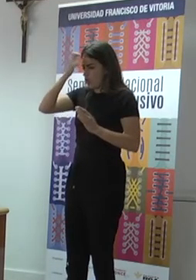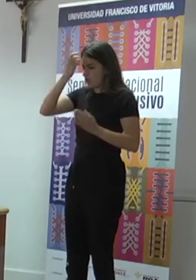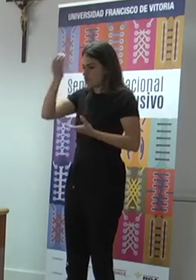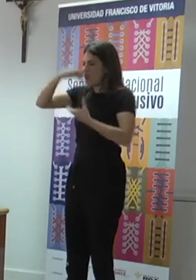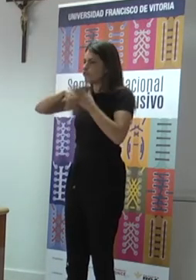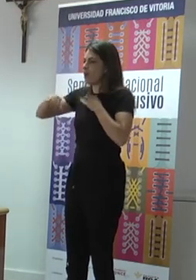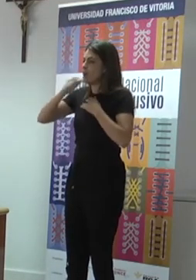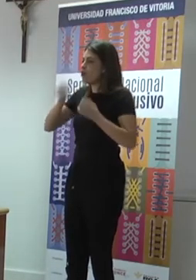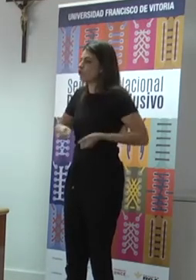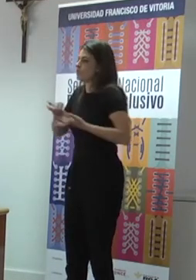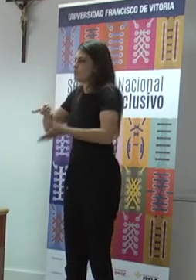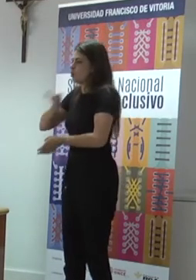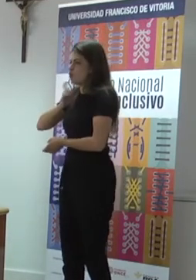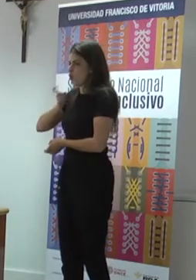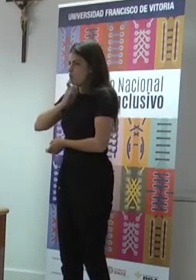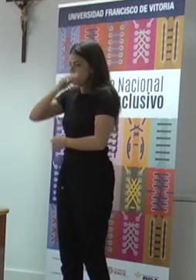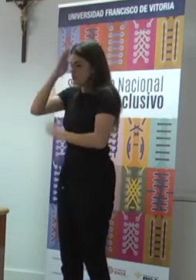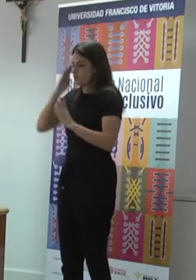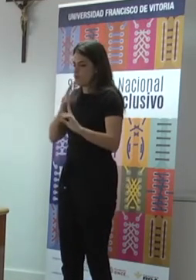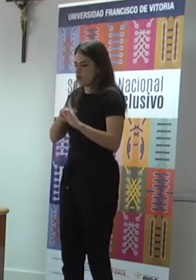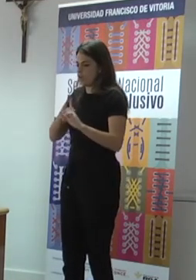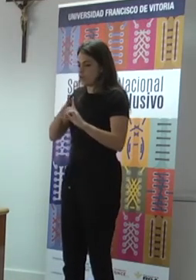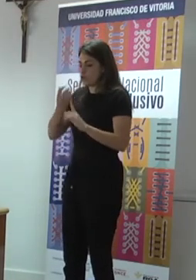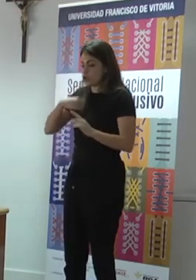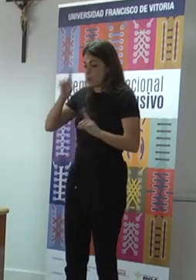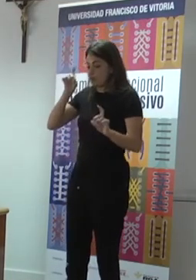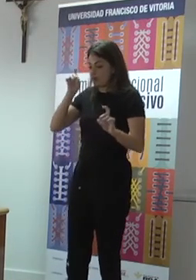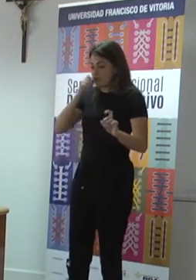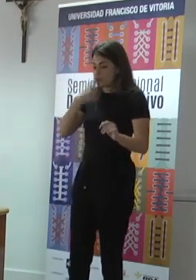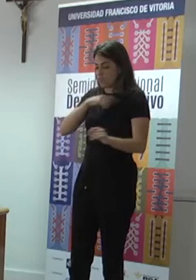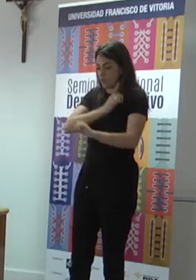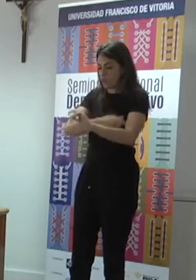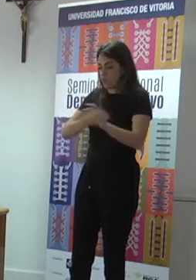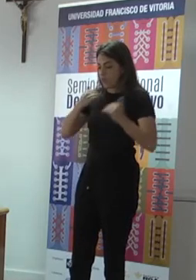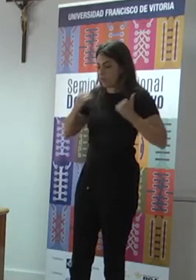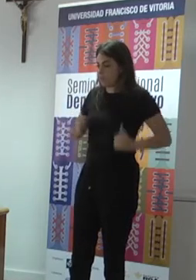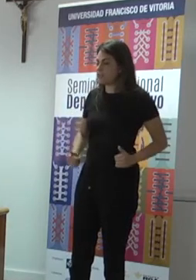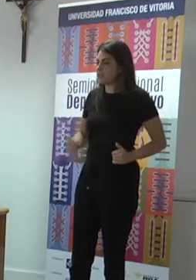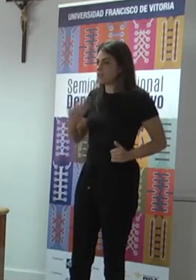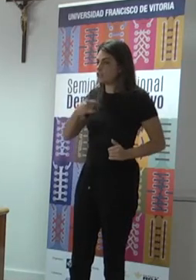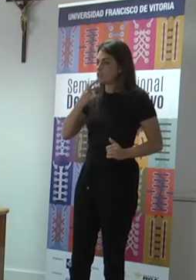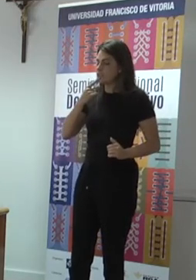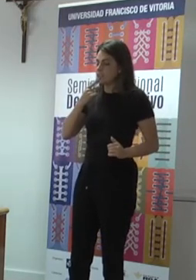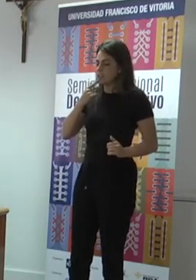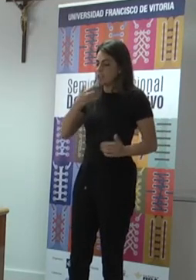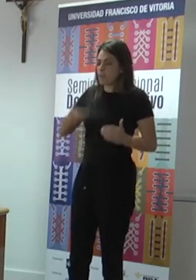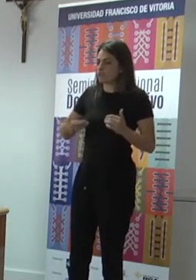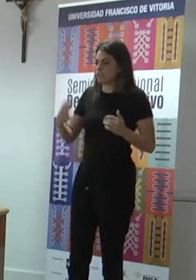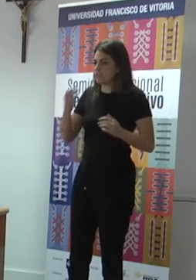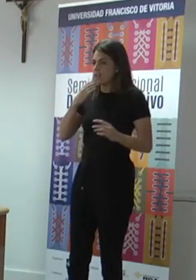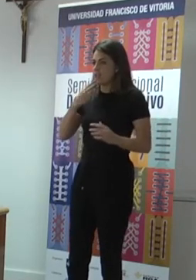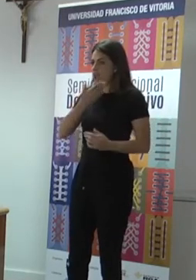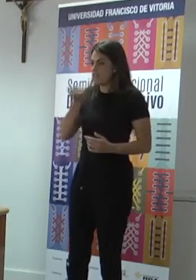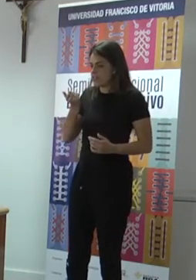creo que en algunas ocasiones lo que estamos focalizando como profesores de educación física es la habilidad o